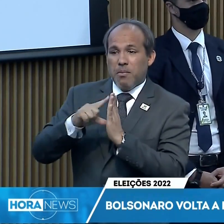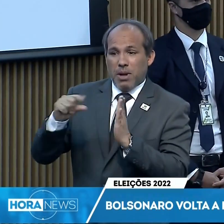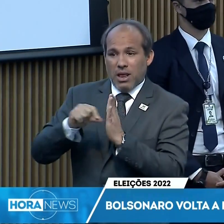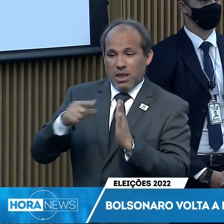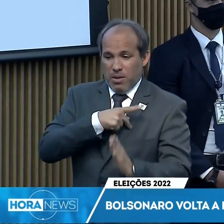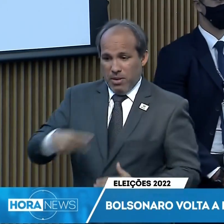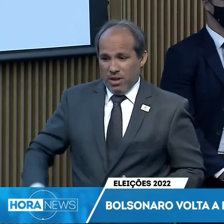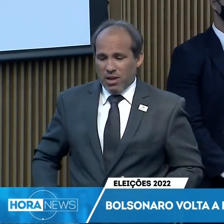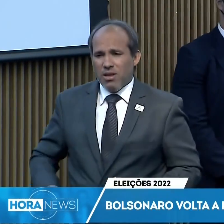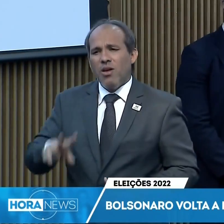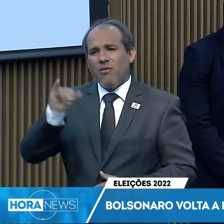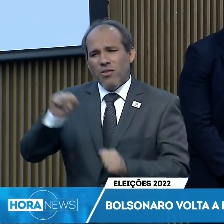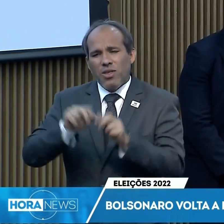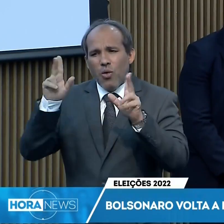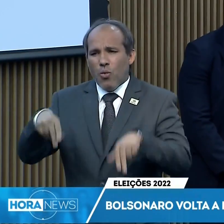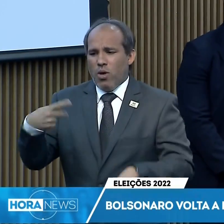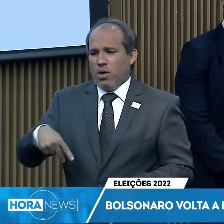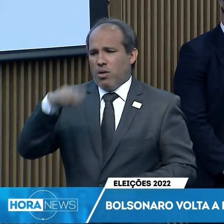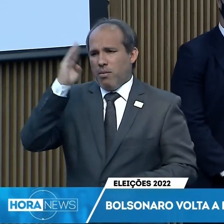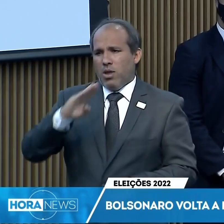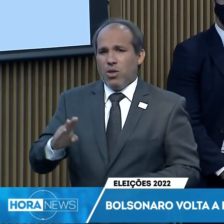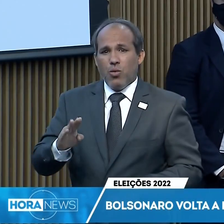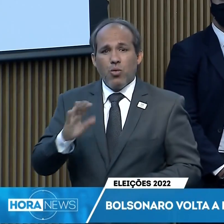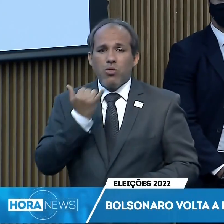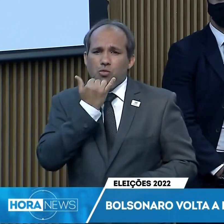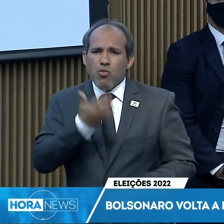vocês, todos nós vamos pagar essa conta.